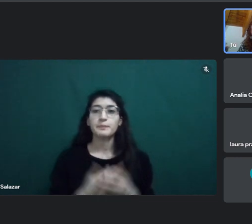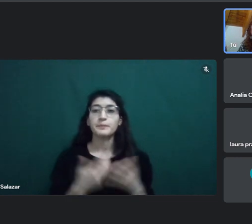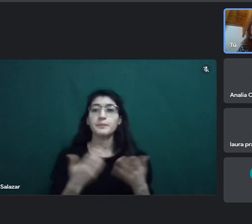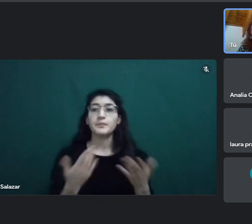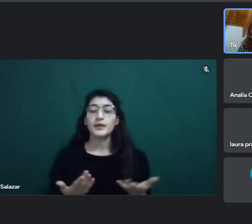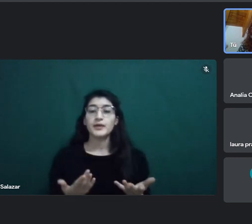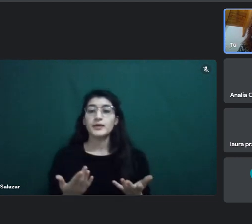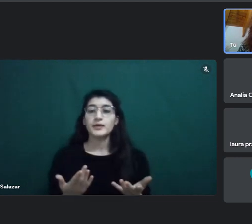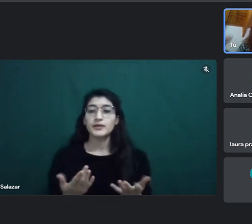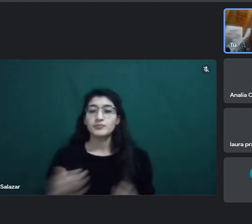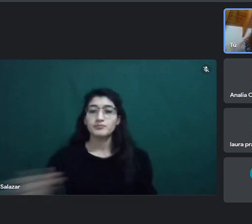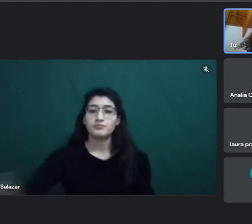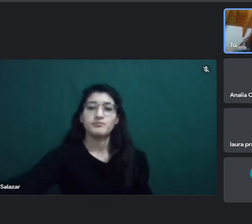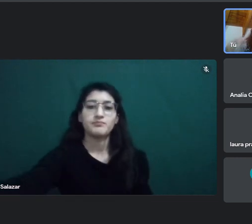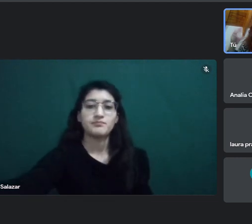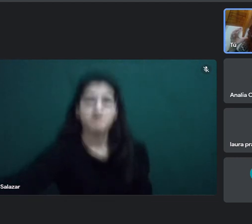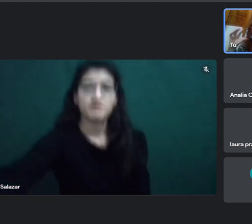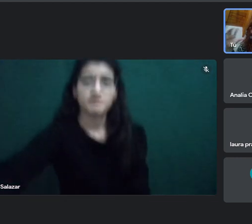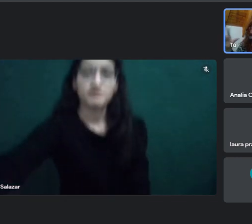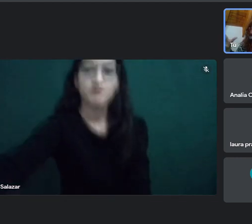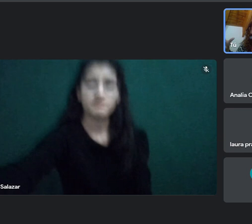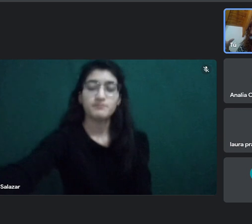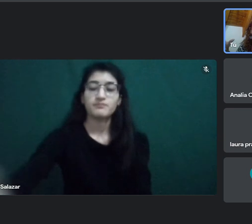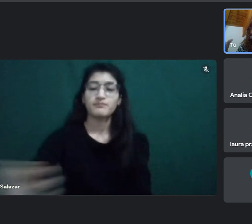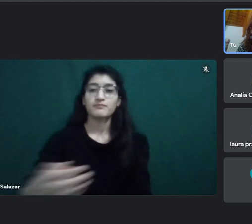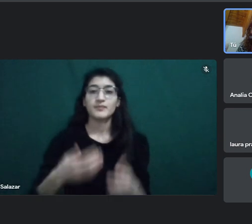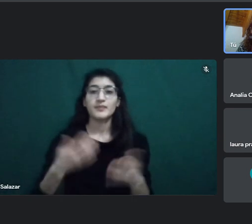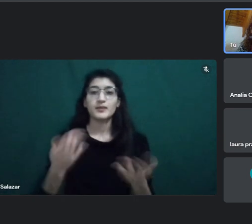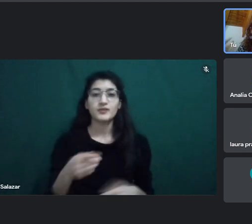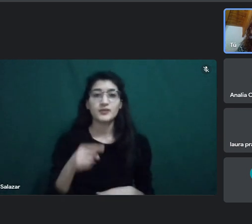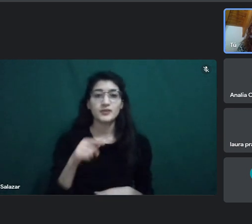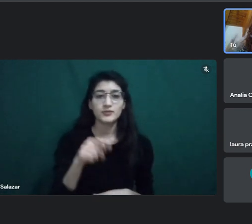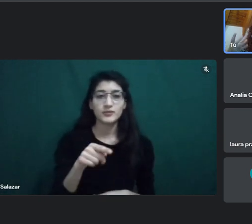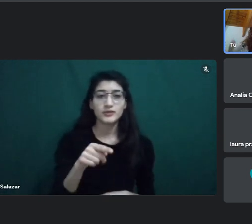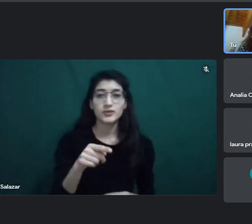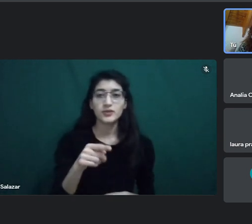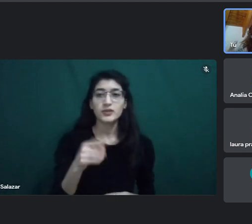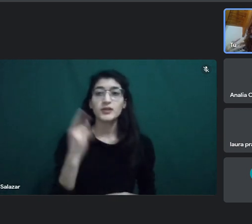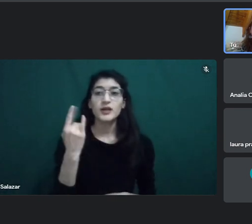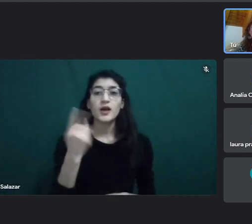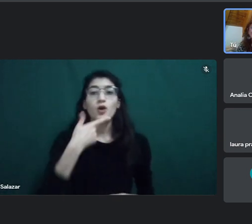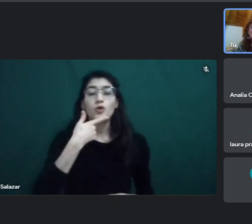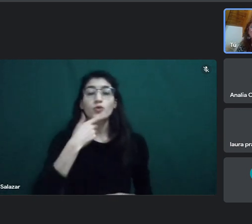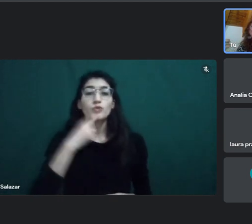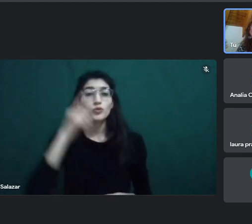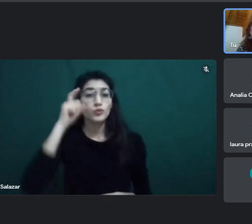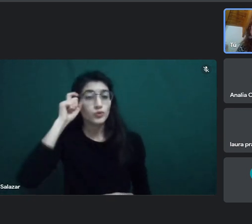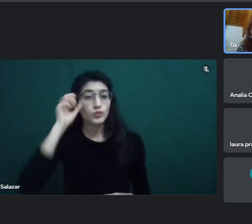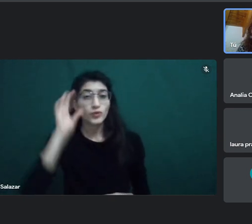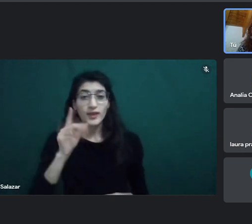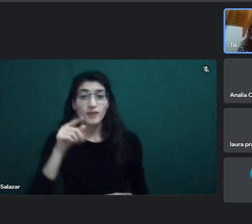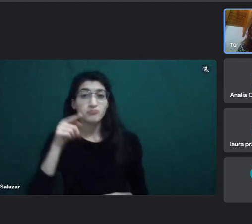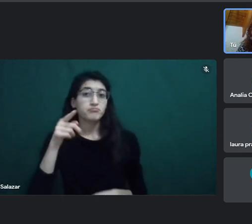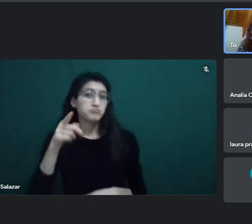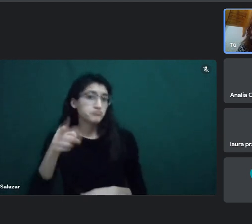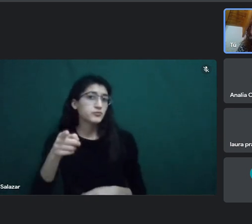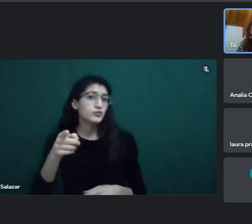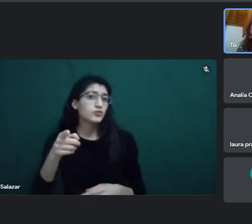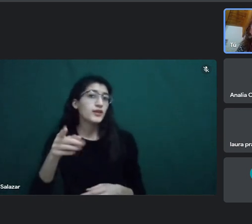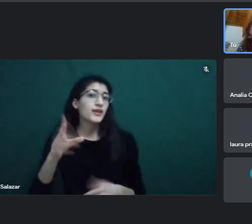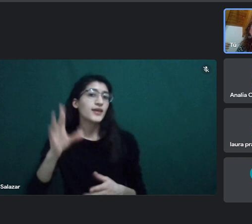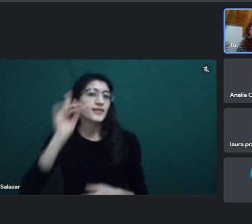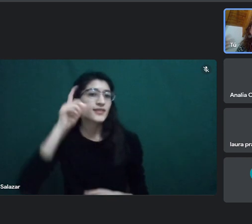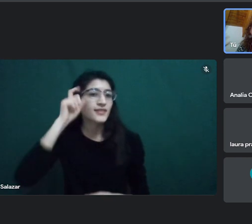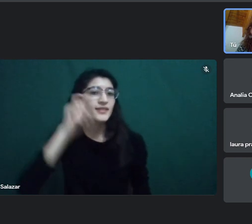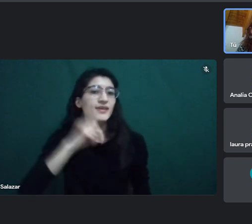que dice you determine, o sea, eso es lo que está omitido, sería usted determine, ¿sí? Usted clarifique,